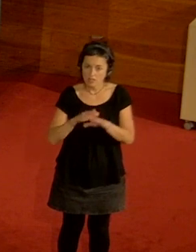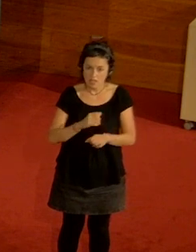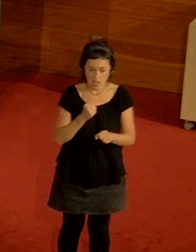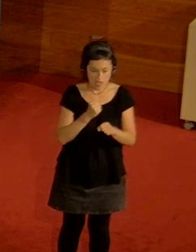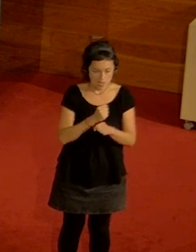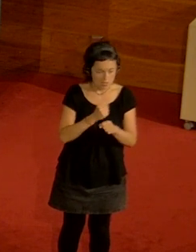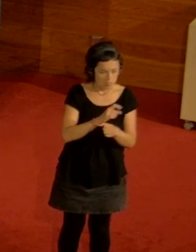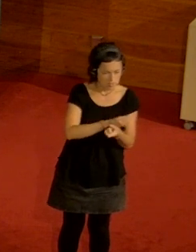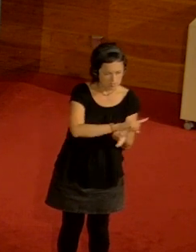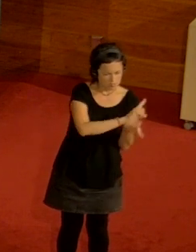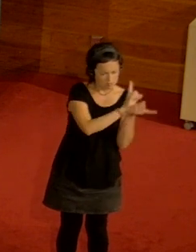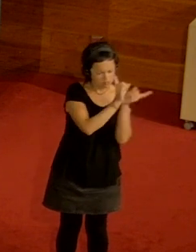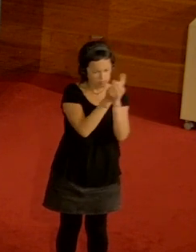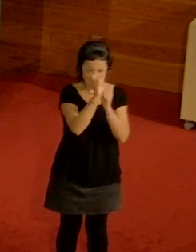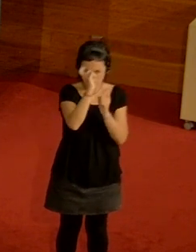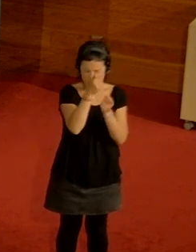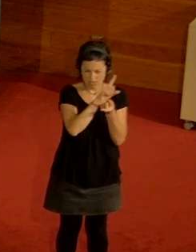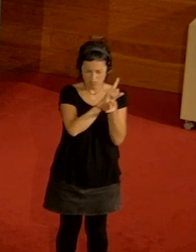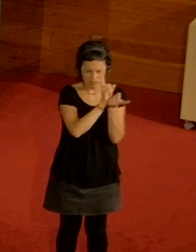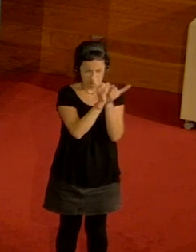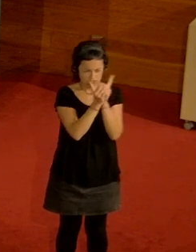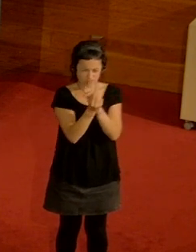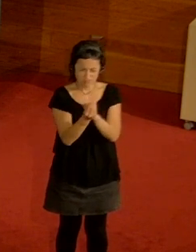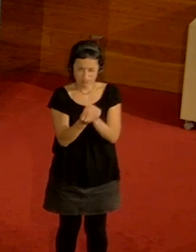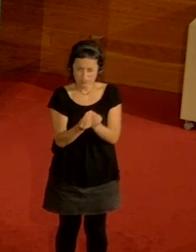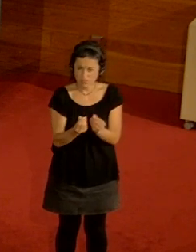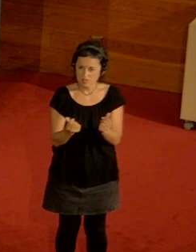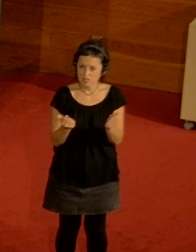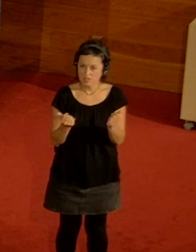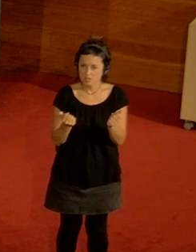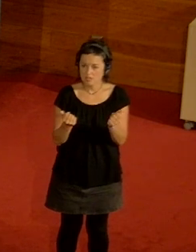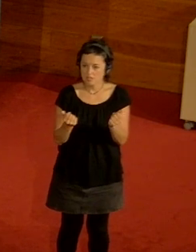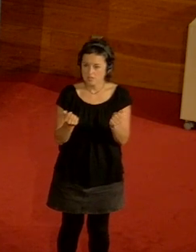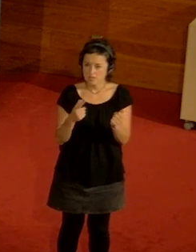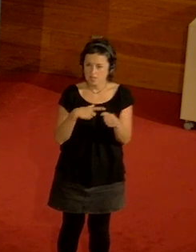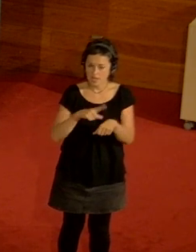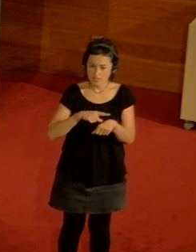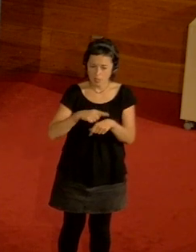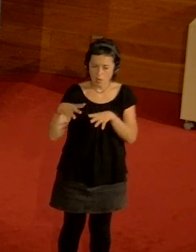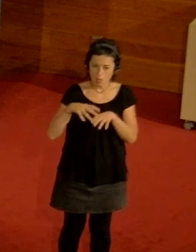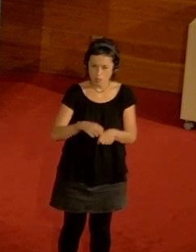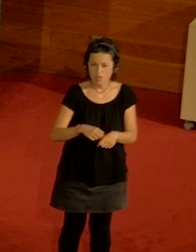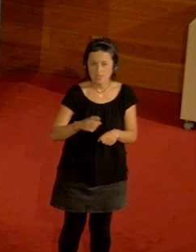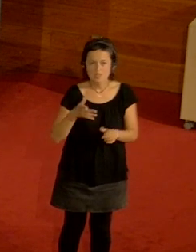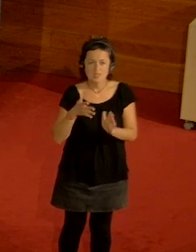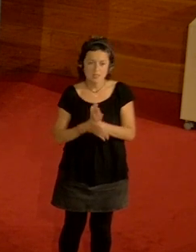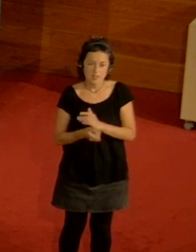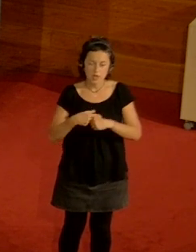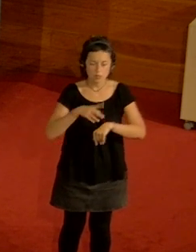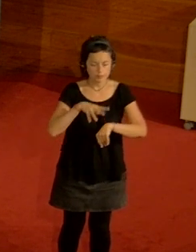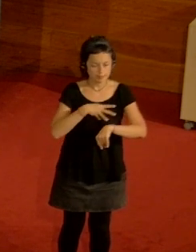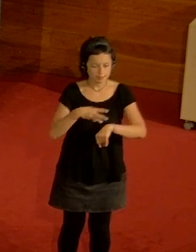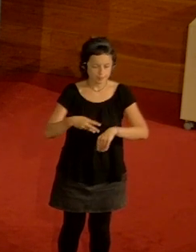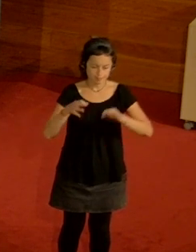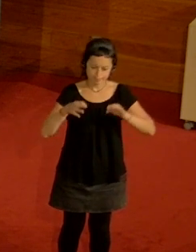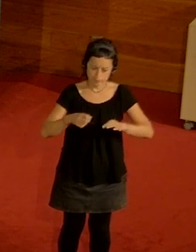desdibujado que se apropia de la mayoría de nuestros tiempos y que ya no se trata solamente de poner unos horarios fijos y de ser y